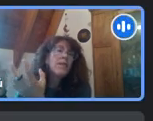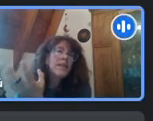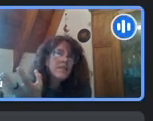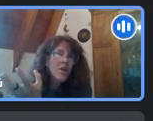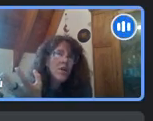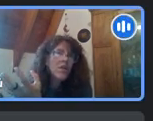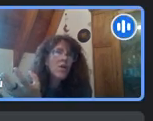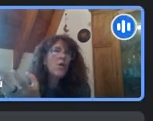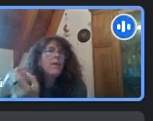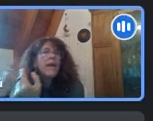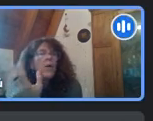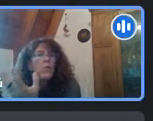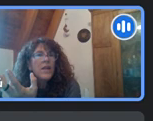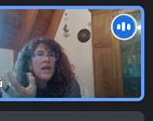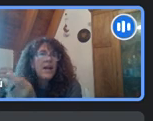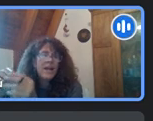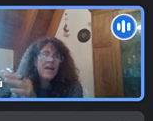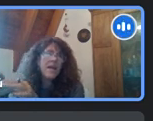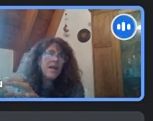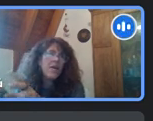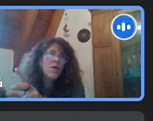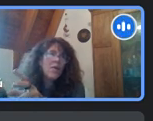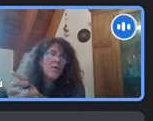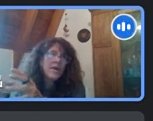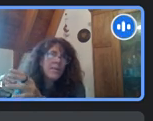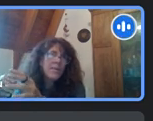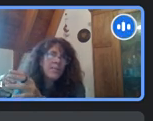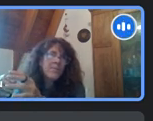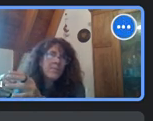recomendación o para una